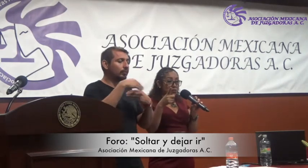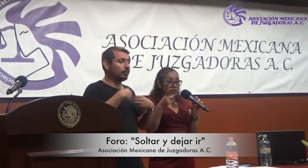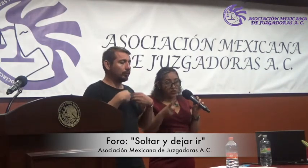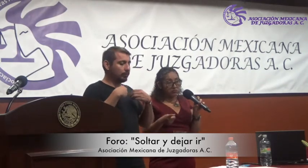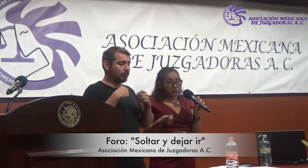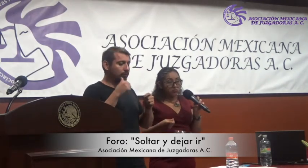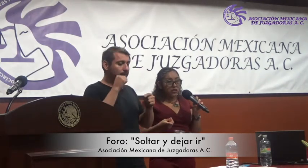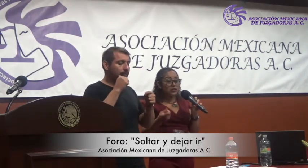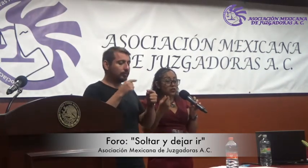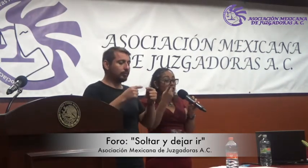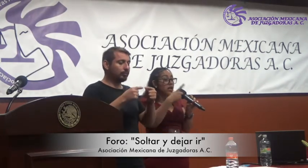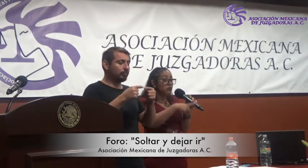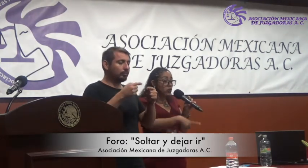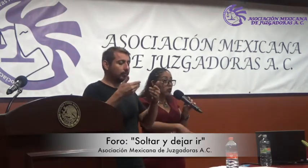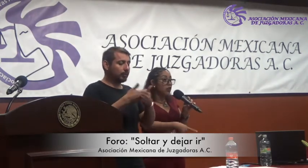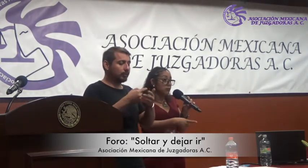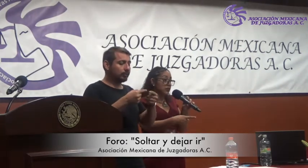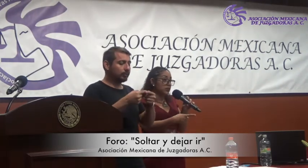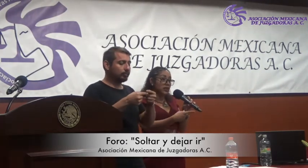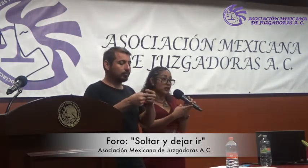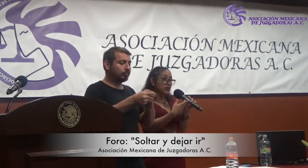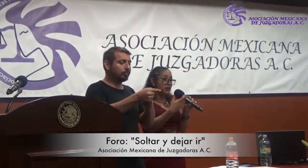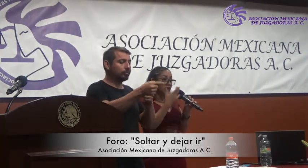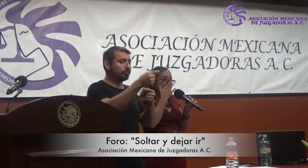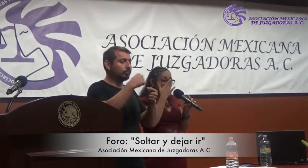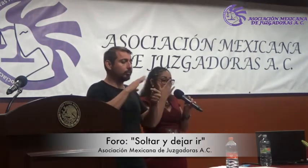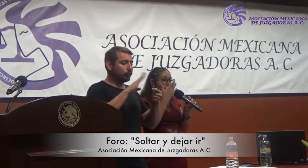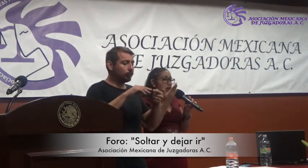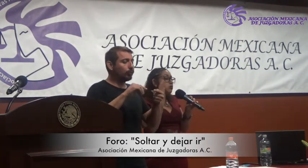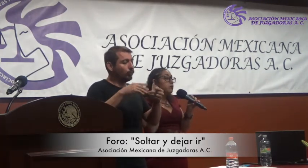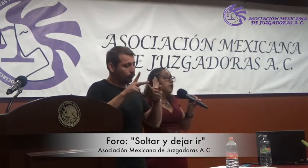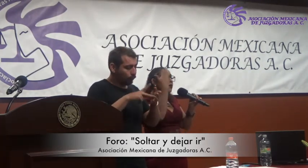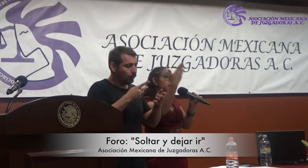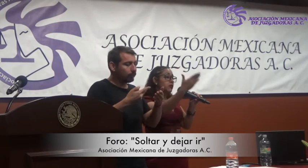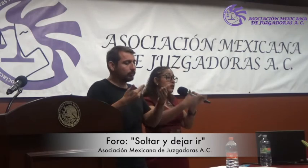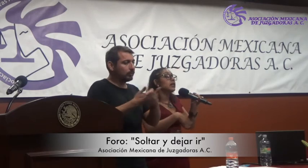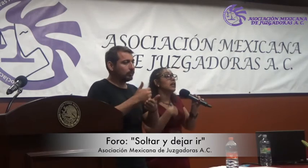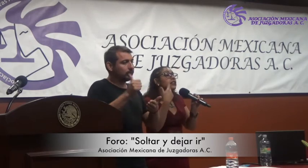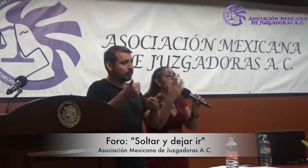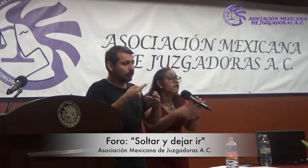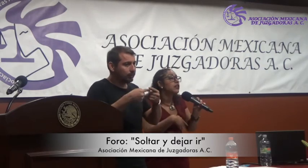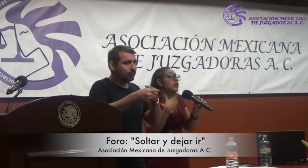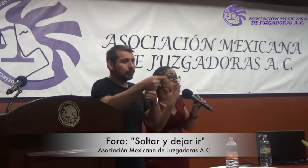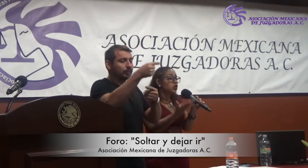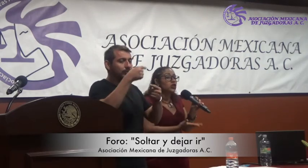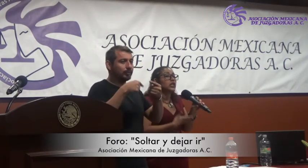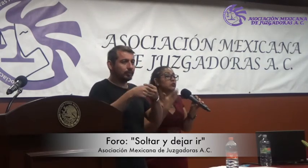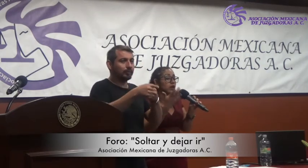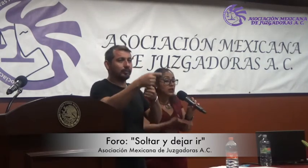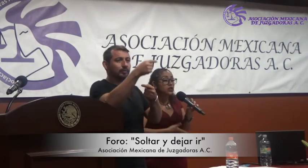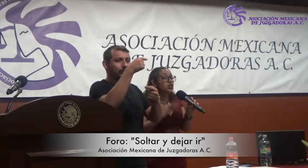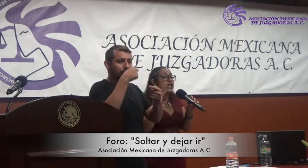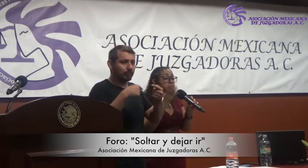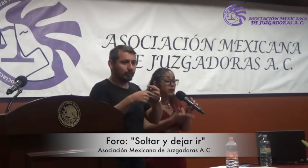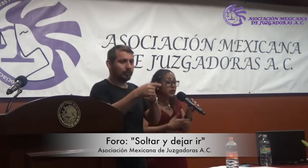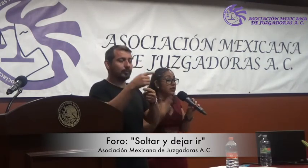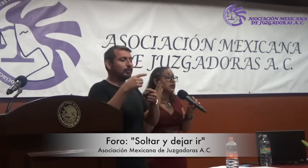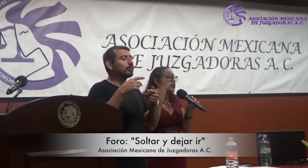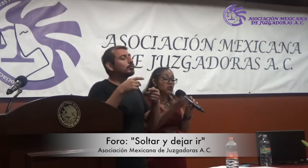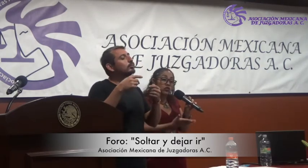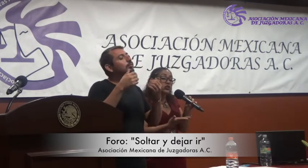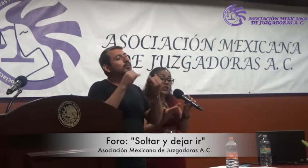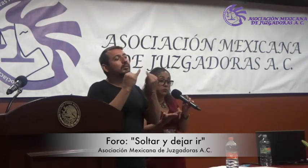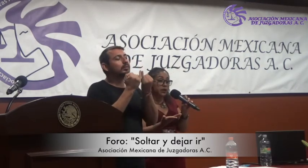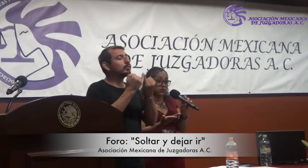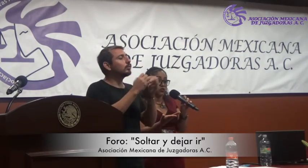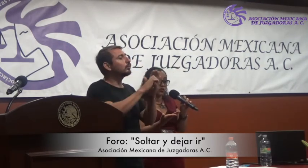vida y la muerte. Y si un día murió una persona, es muy probable que más adelante enfrentemos otras muertes y otras pérdidas